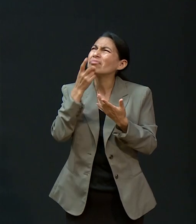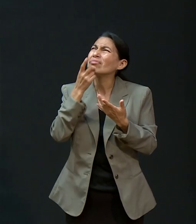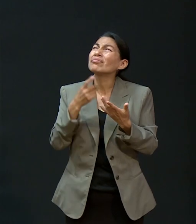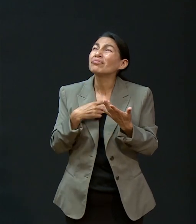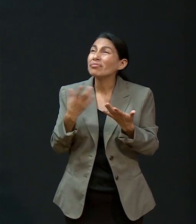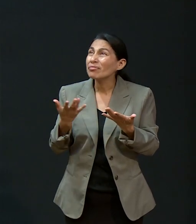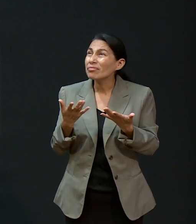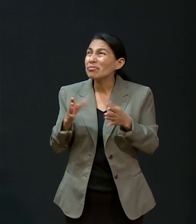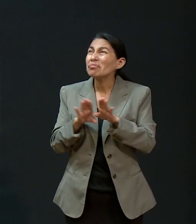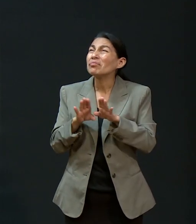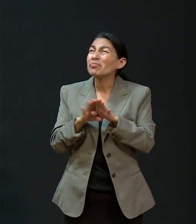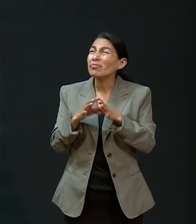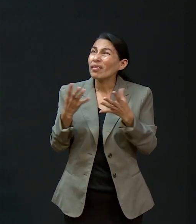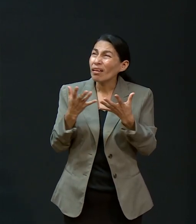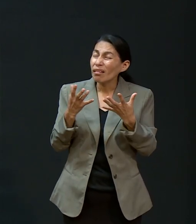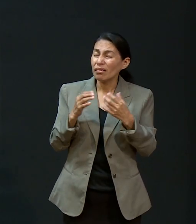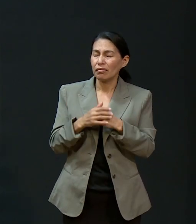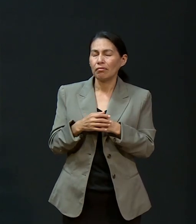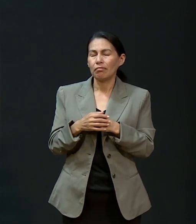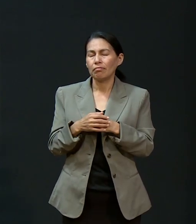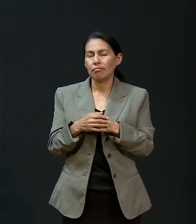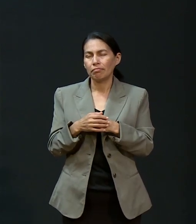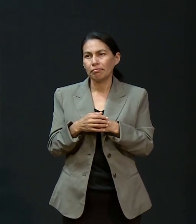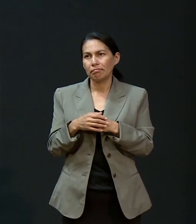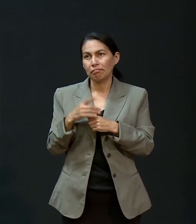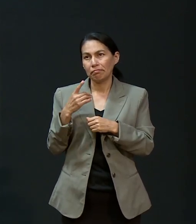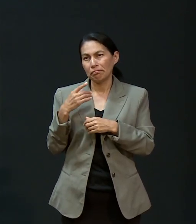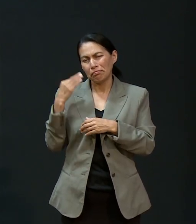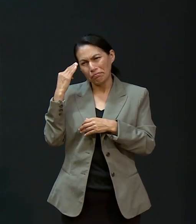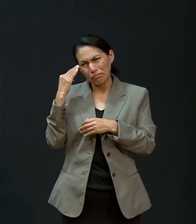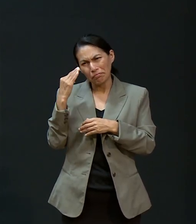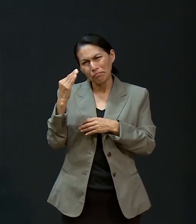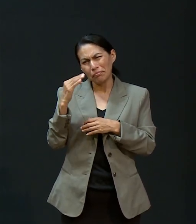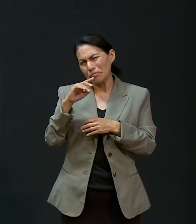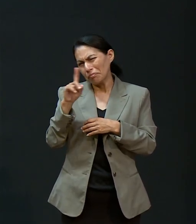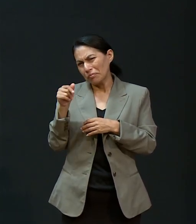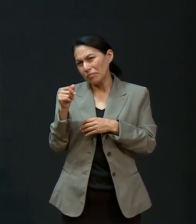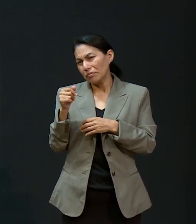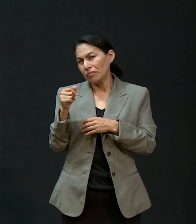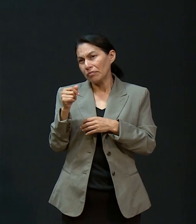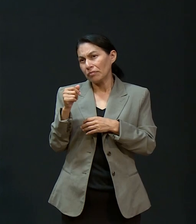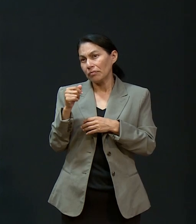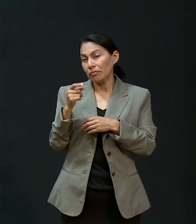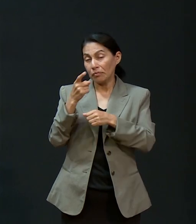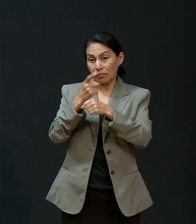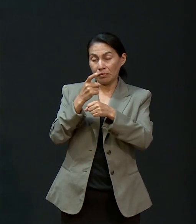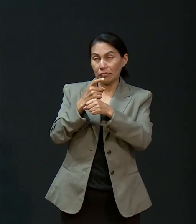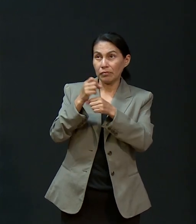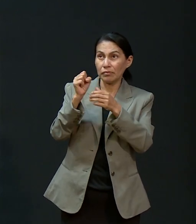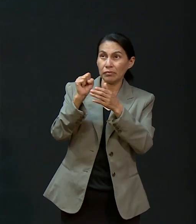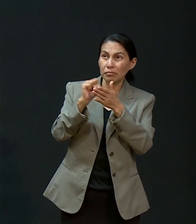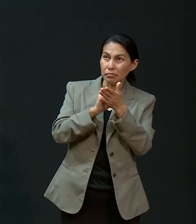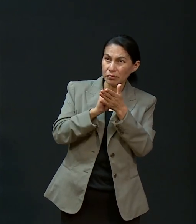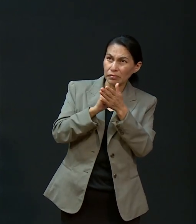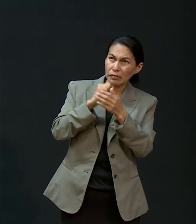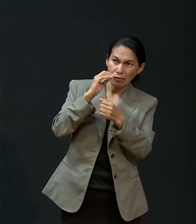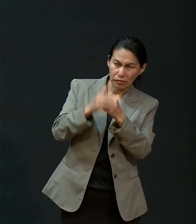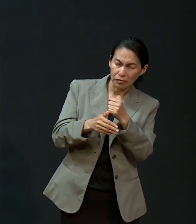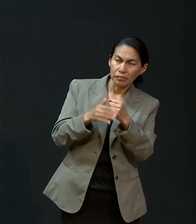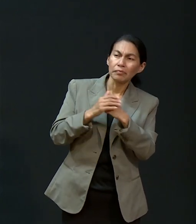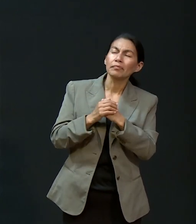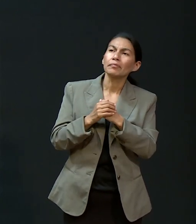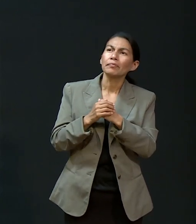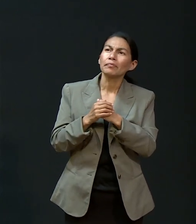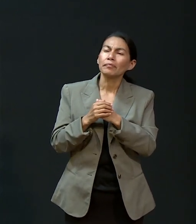sepa que voy bien. Entonces pasó el tiempo y ya en la última etapa del semestre se realizó un proyecto que era el